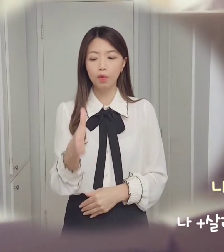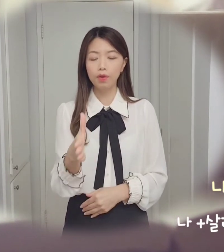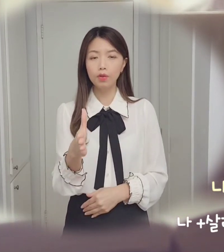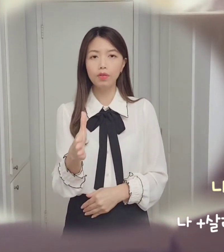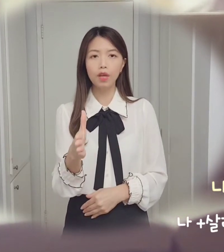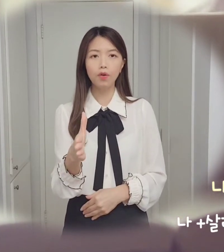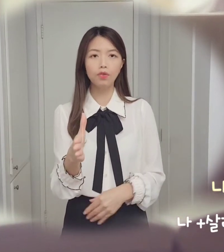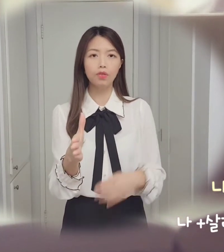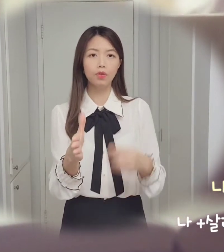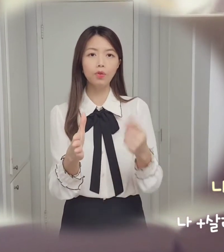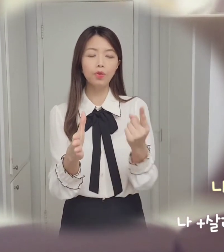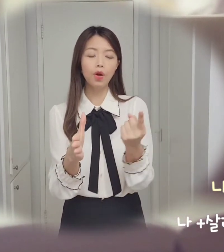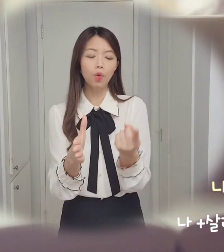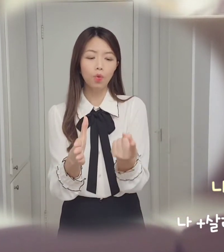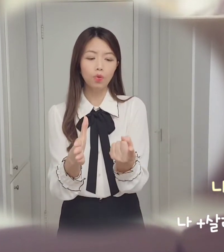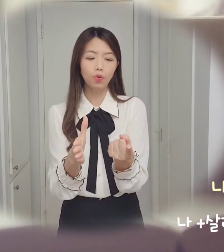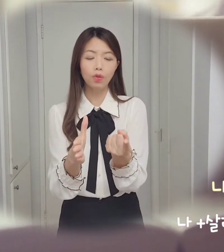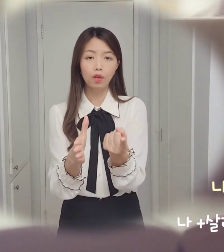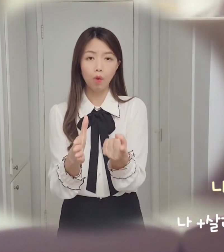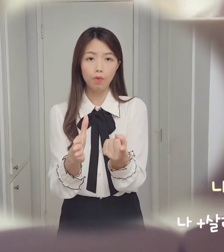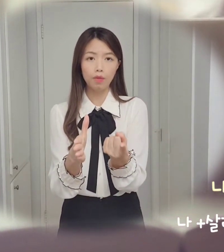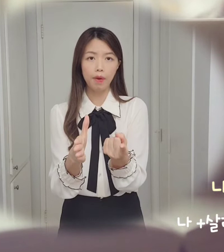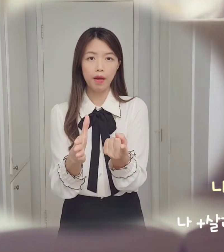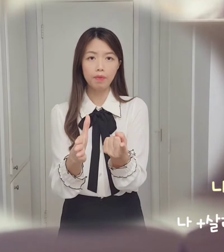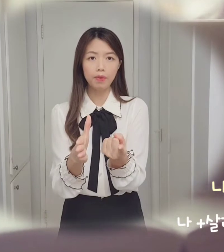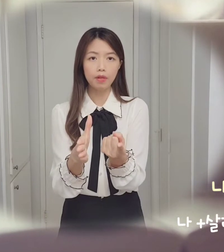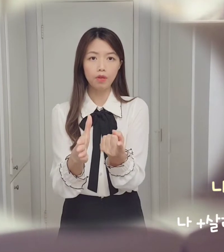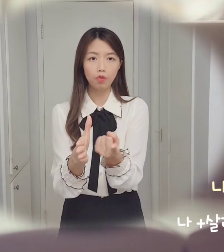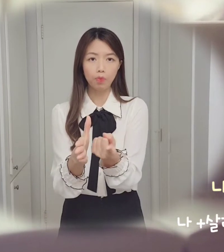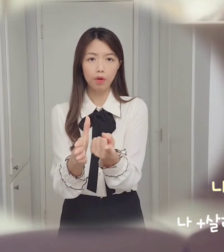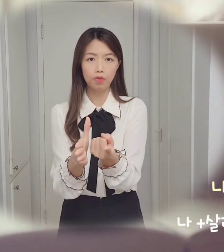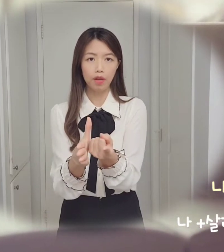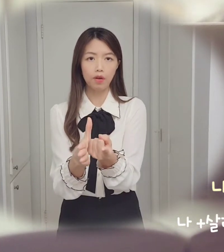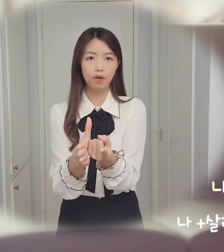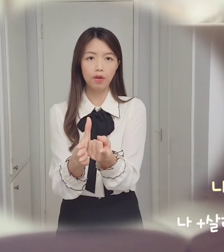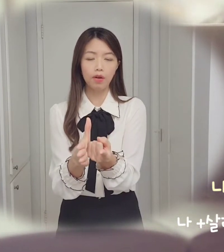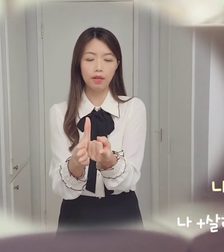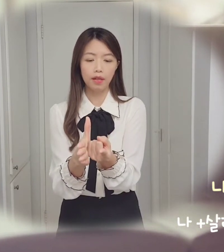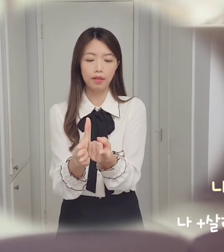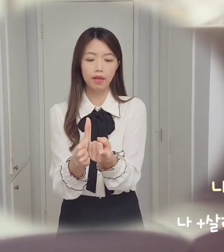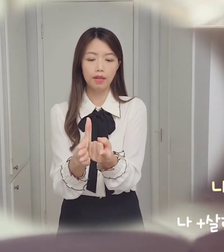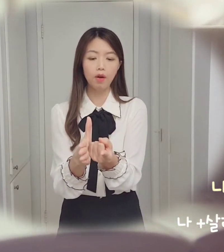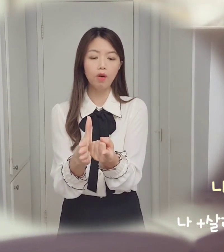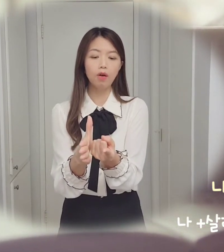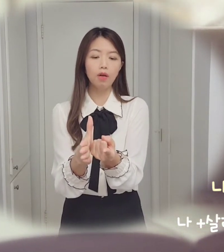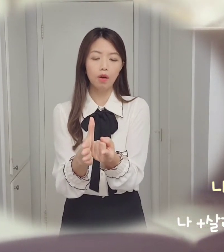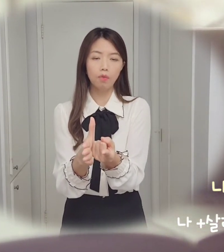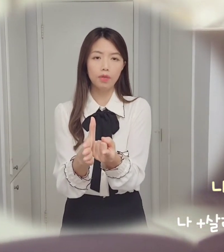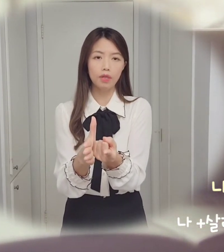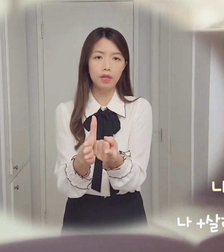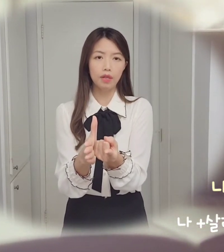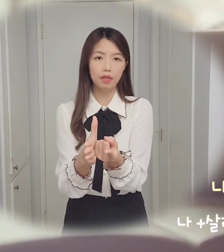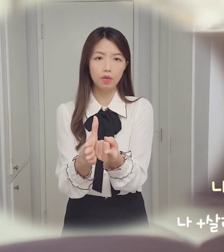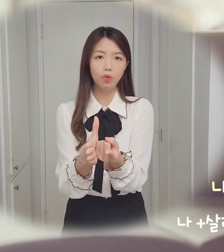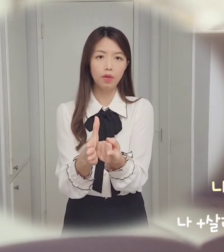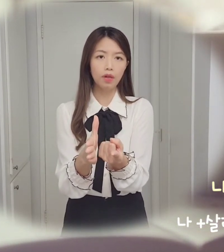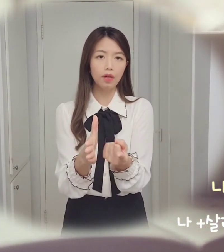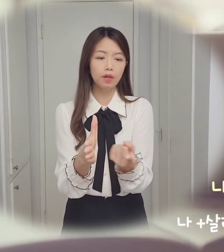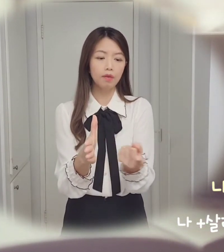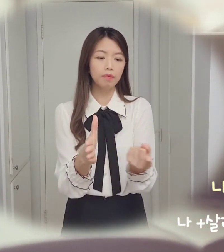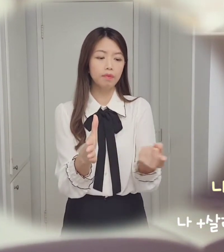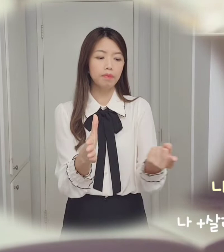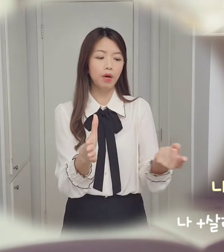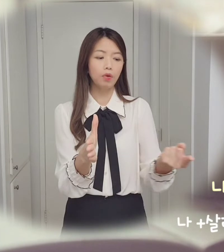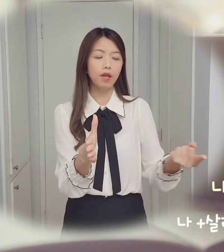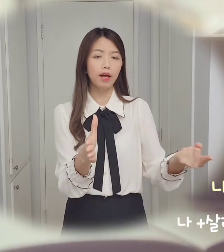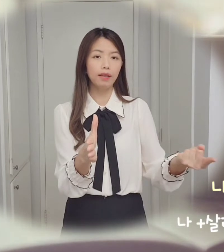뜻은요, 왼손은 세워주시고 오른손은 검지만 펴셔서 눕혀주세요. 이 상태에서 검지 있는